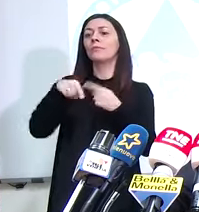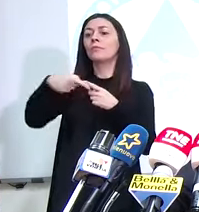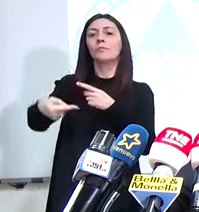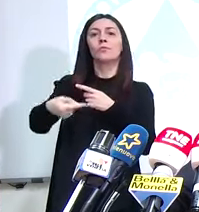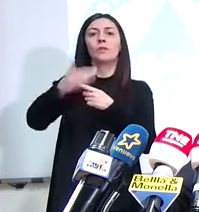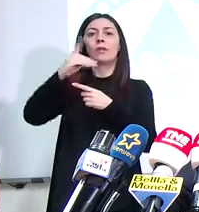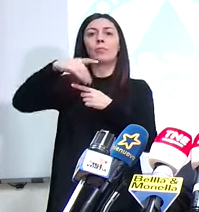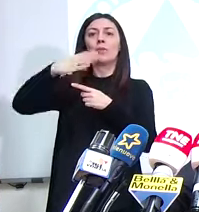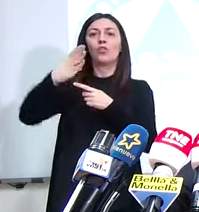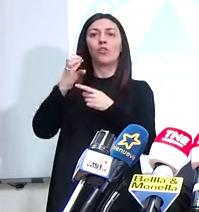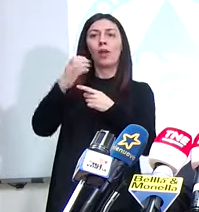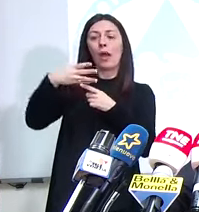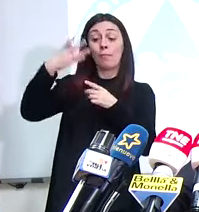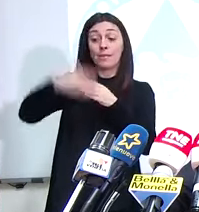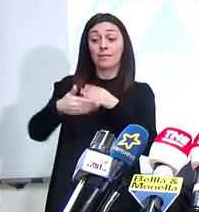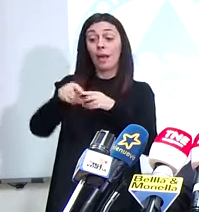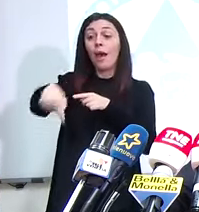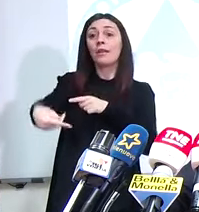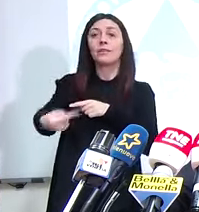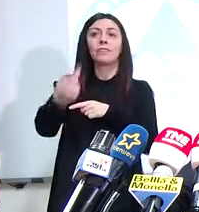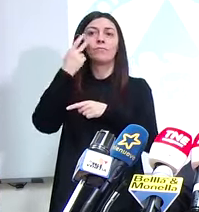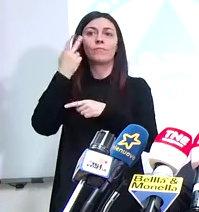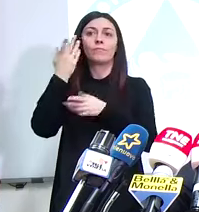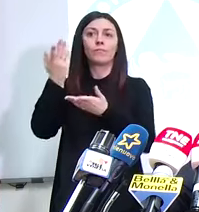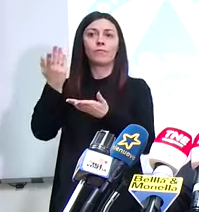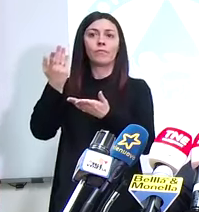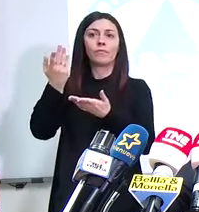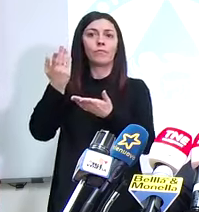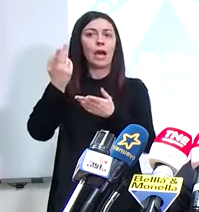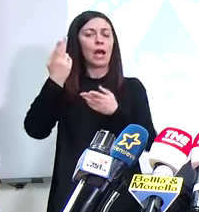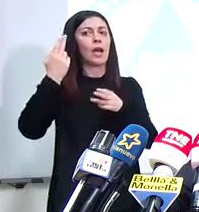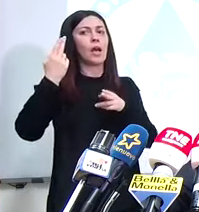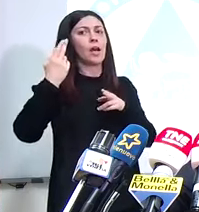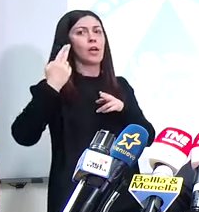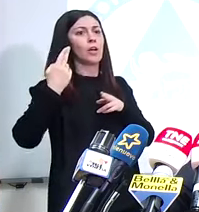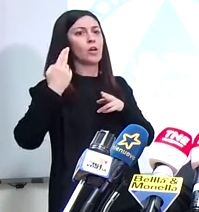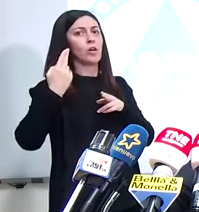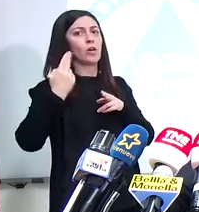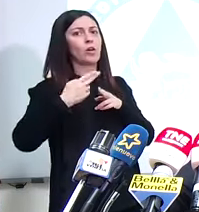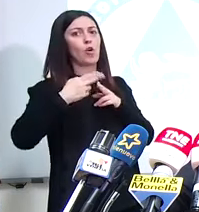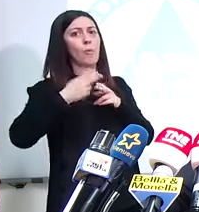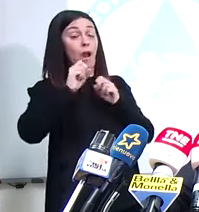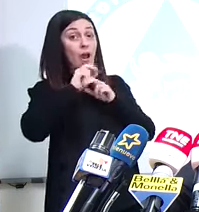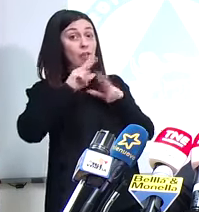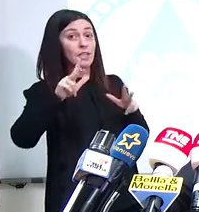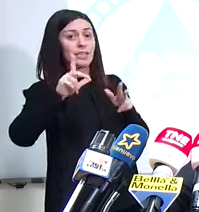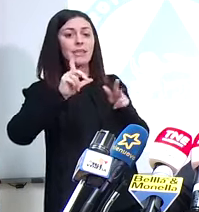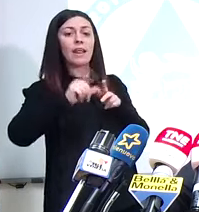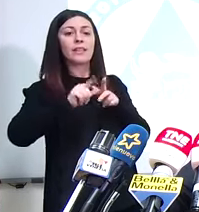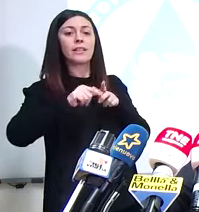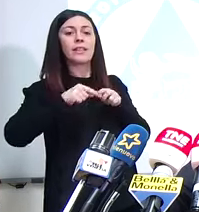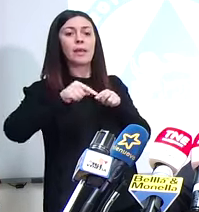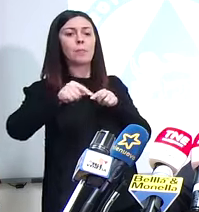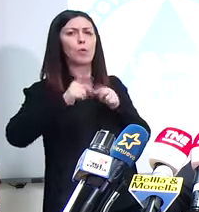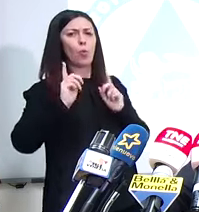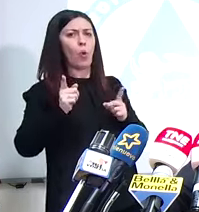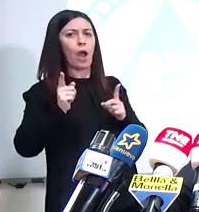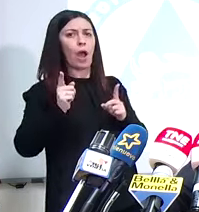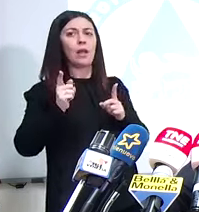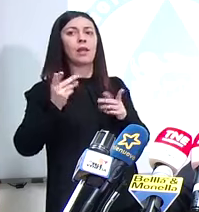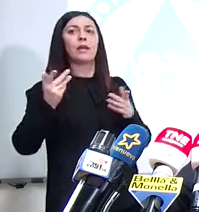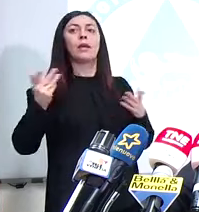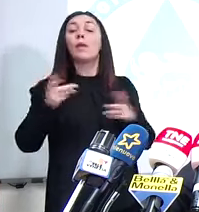ed a roma avete informazioni sulle tempistiche con cui io penso che se chiare di teatro al 15 st